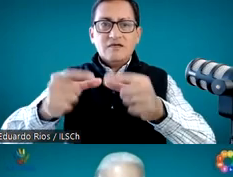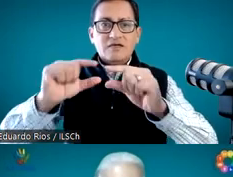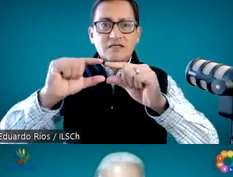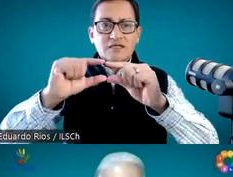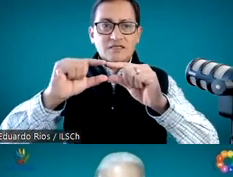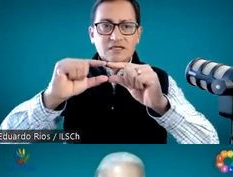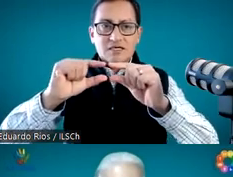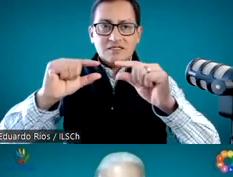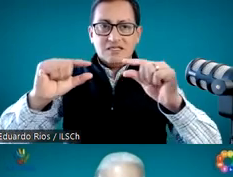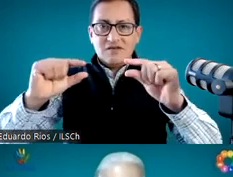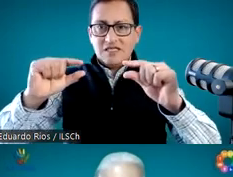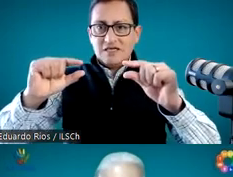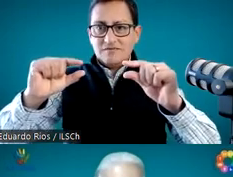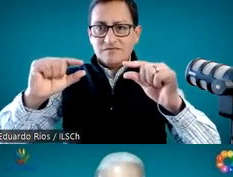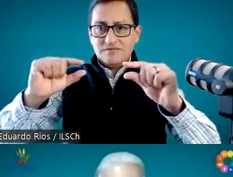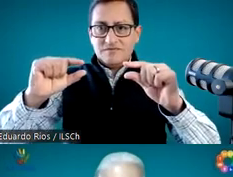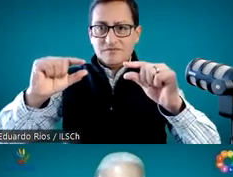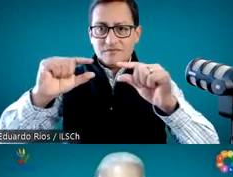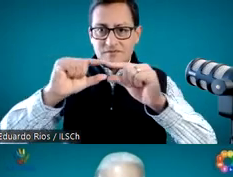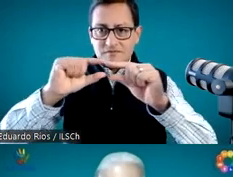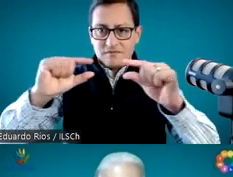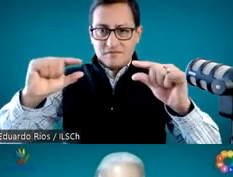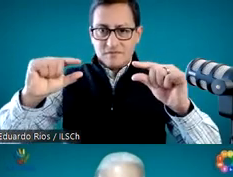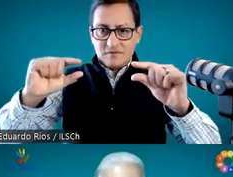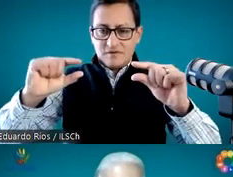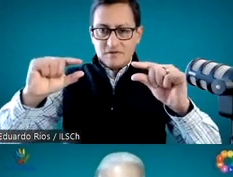redonda y es así de flaquita.